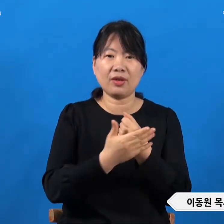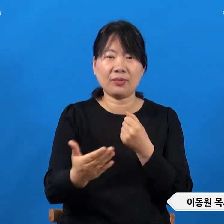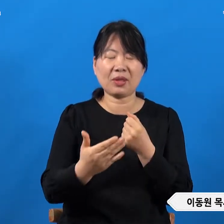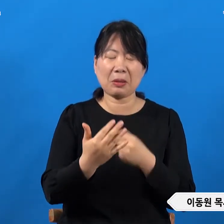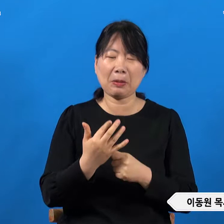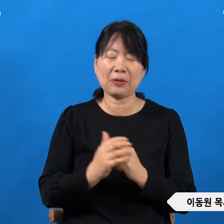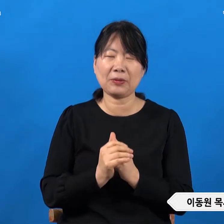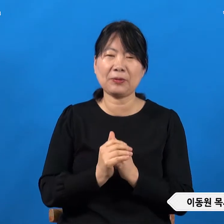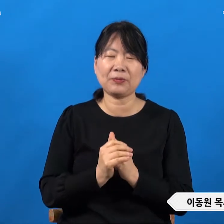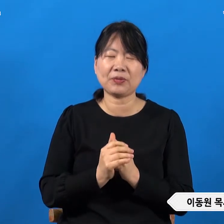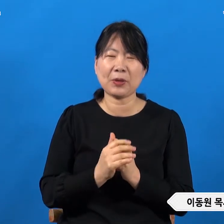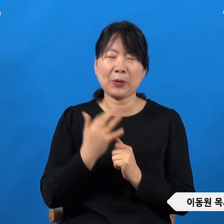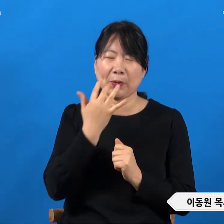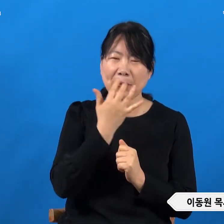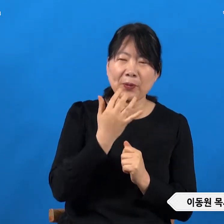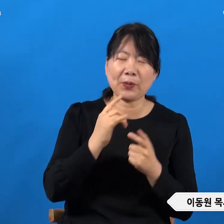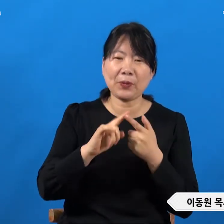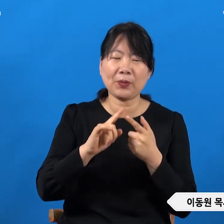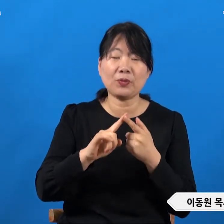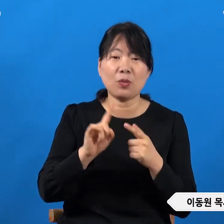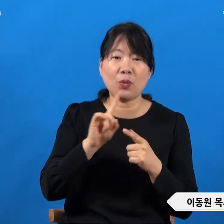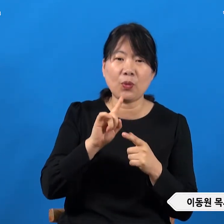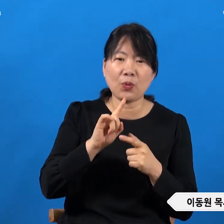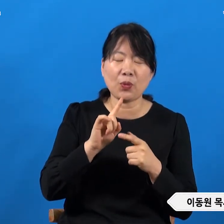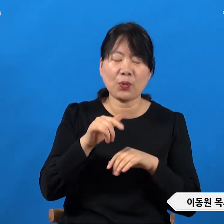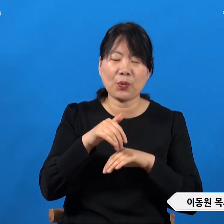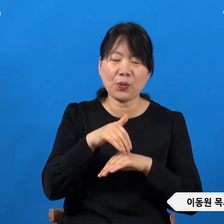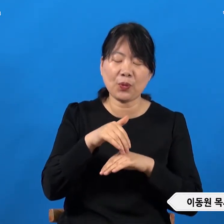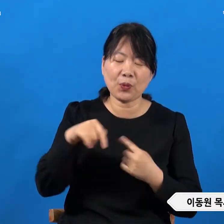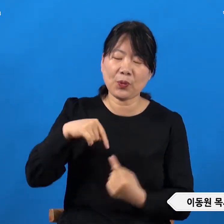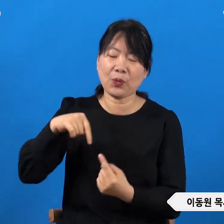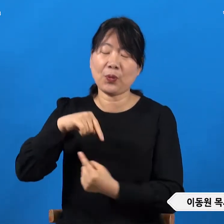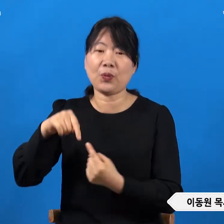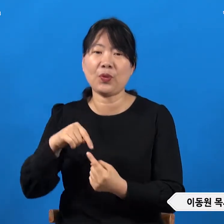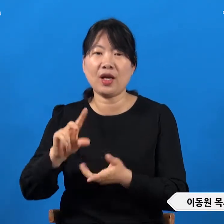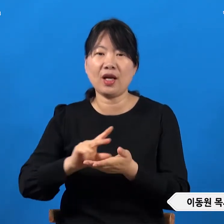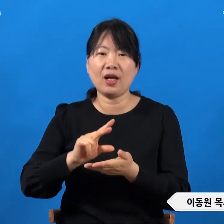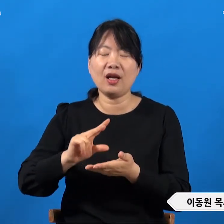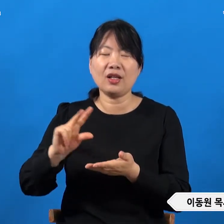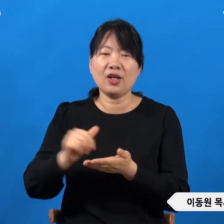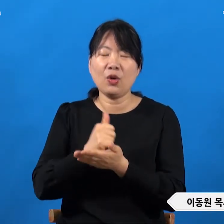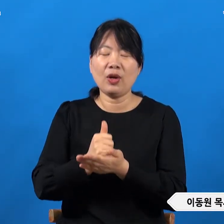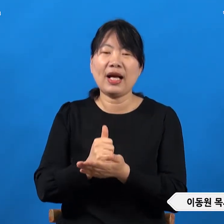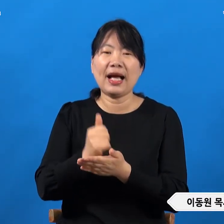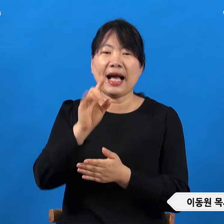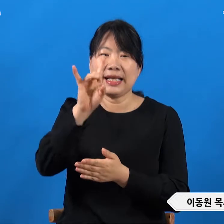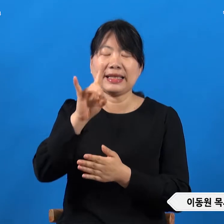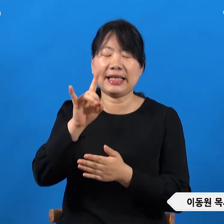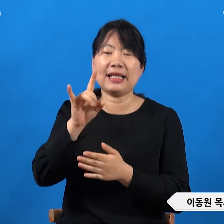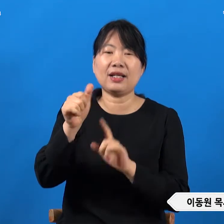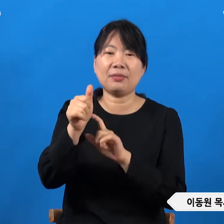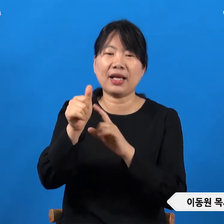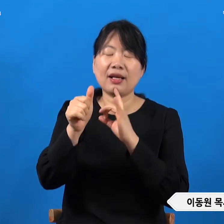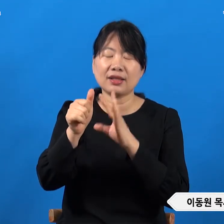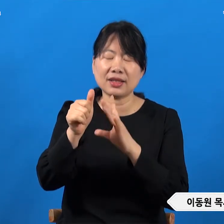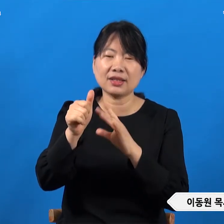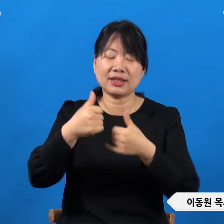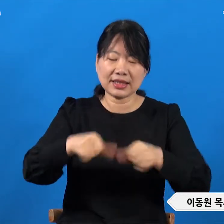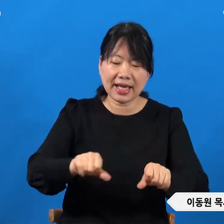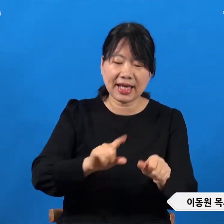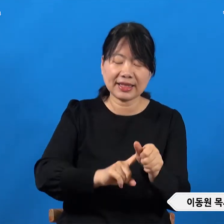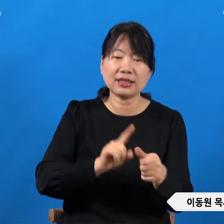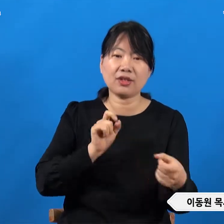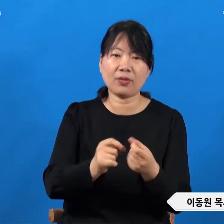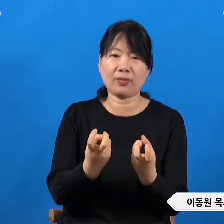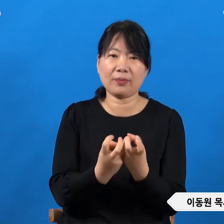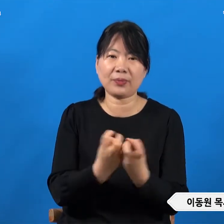그것은 교묘한 유일신 여호와 신앙을 파괴하는 다원주의적 신앙의 접근 방법이었던 것입니다. 그들은